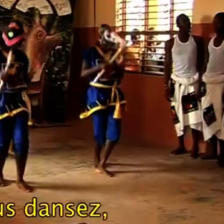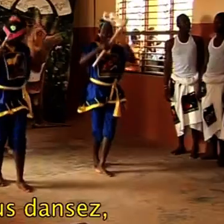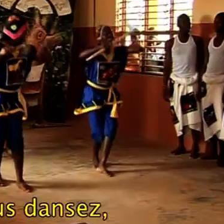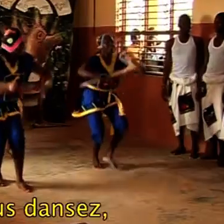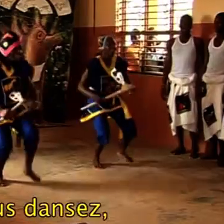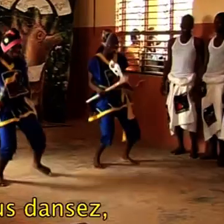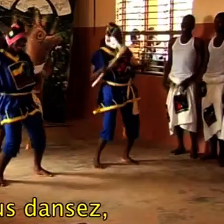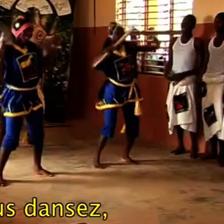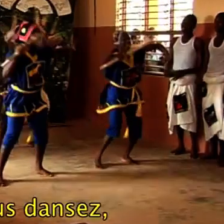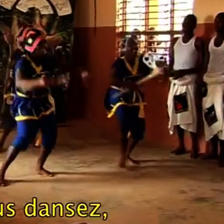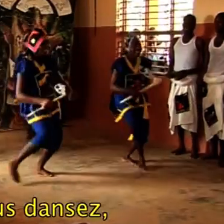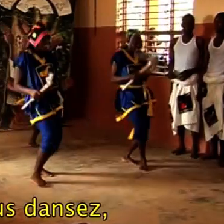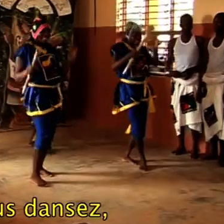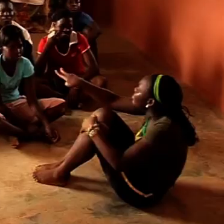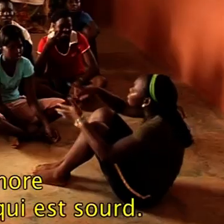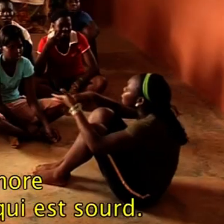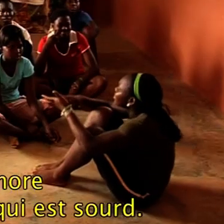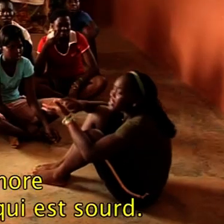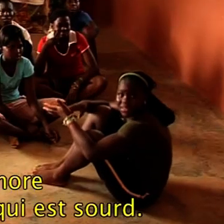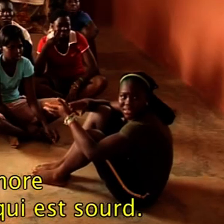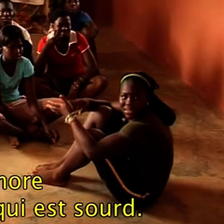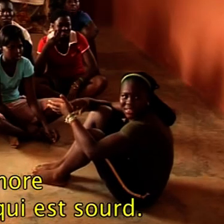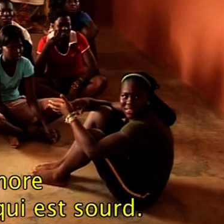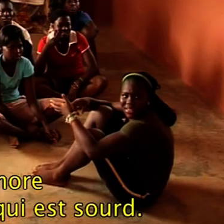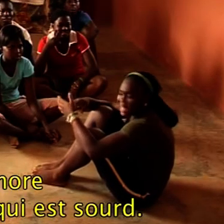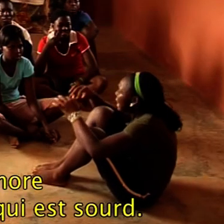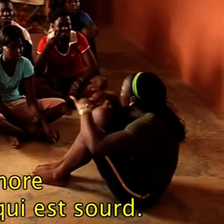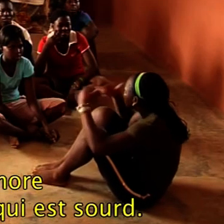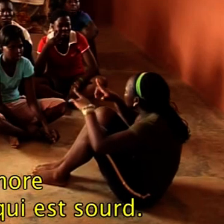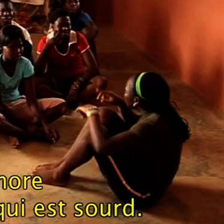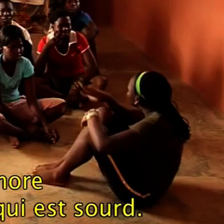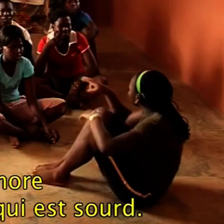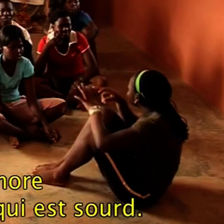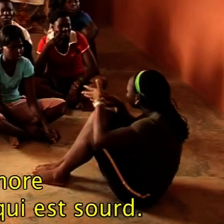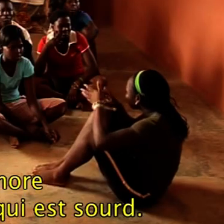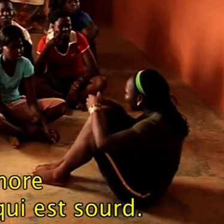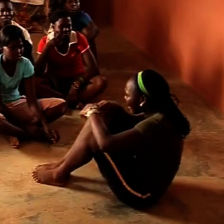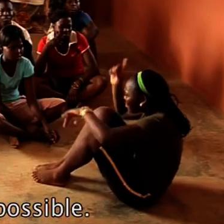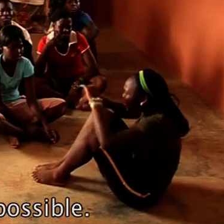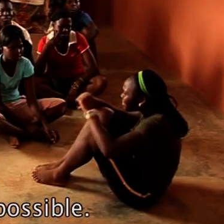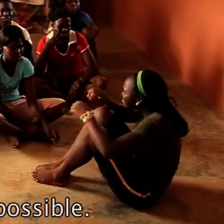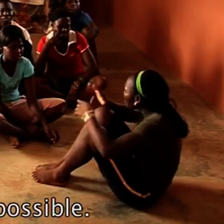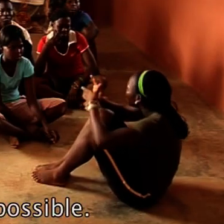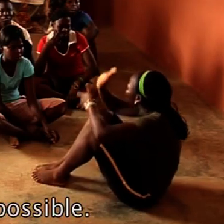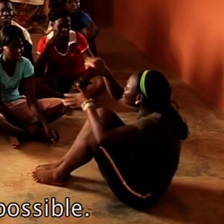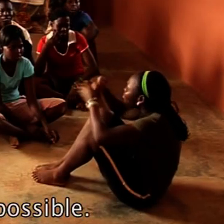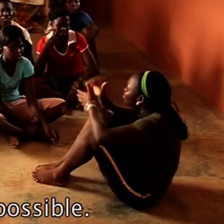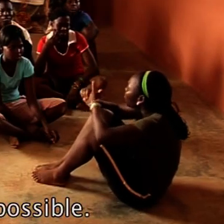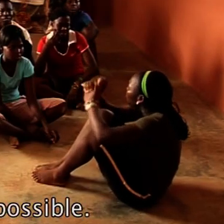Quand vous dansez, impossible de dire qui est entendant et qui est sourd. Impossible.